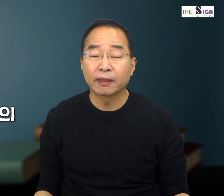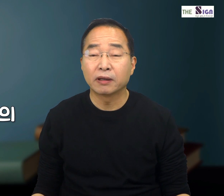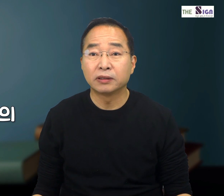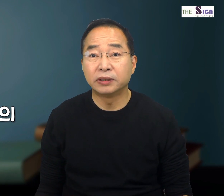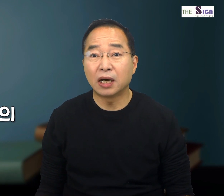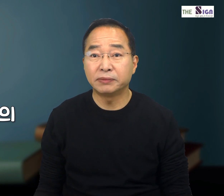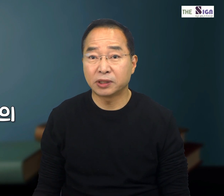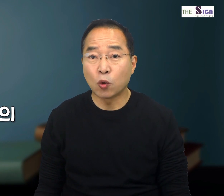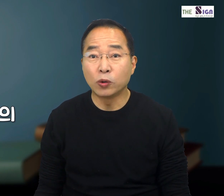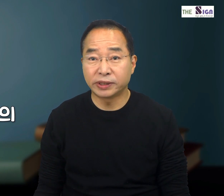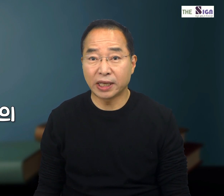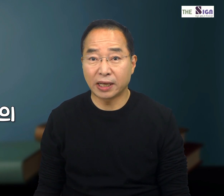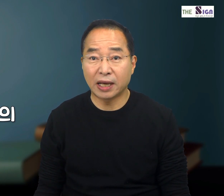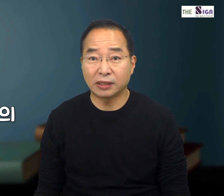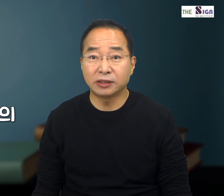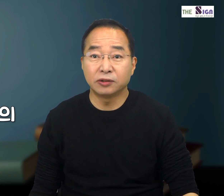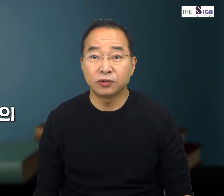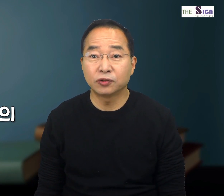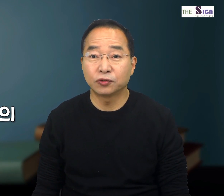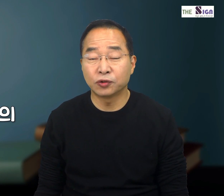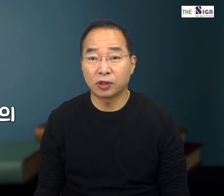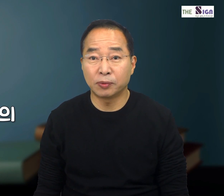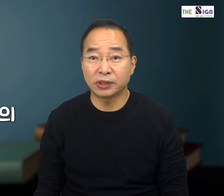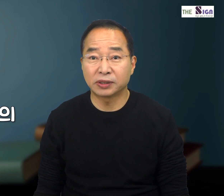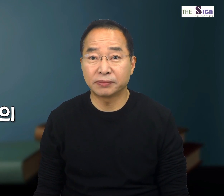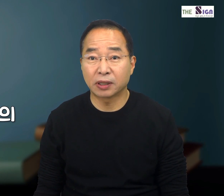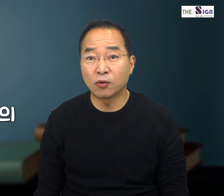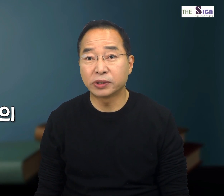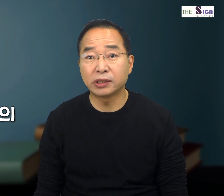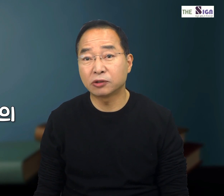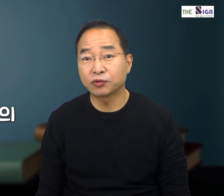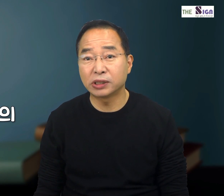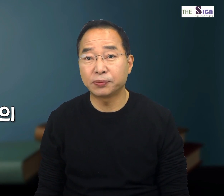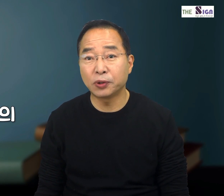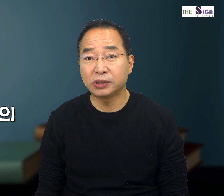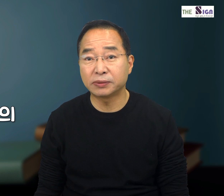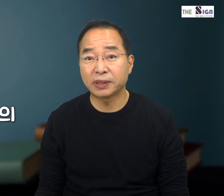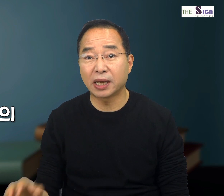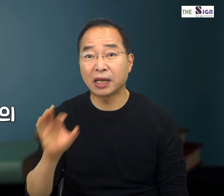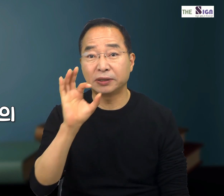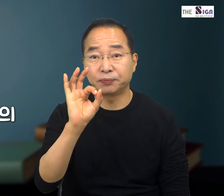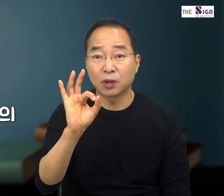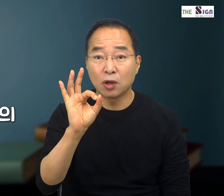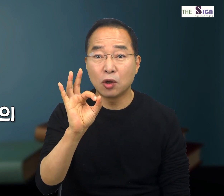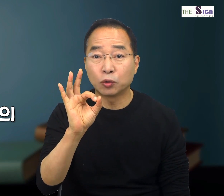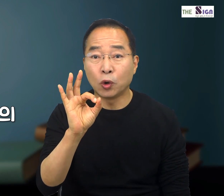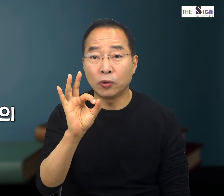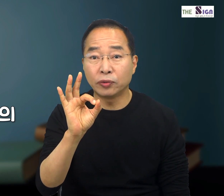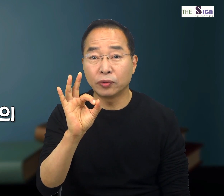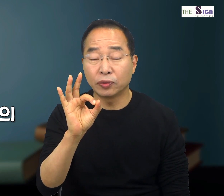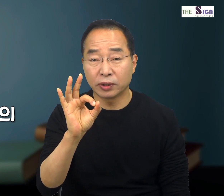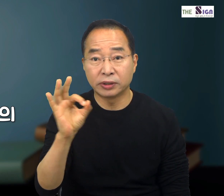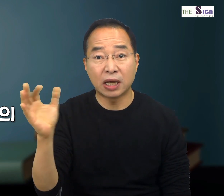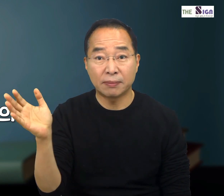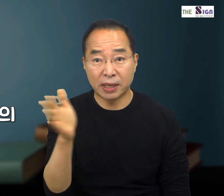그 다음은 이제 공짜라는 수어를 보겠습니다. 공짜는 이제 두 가지 표현이 있습니다. 하나는 돈, 그 다음에